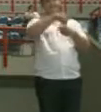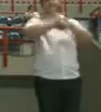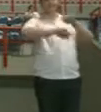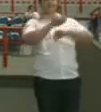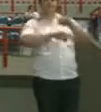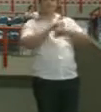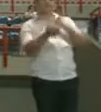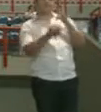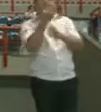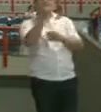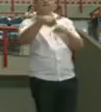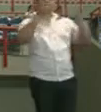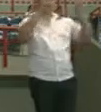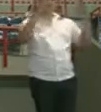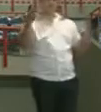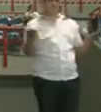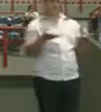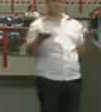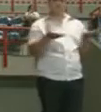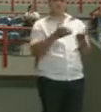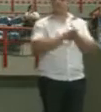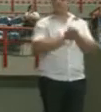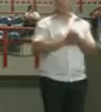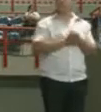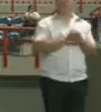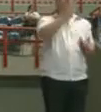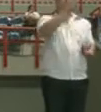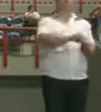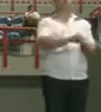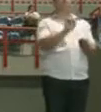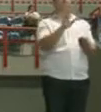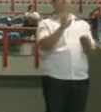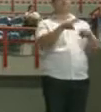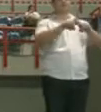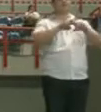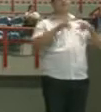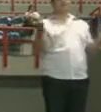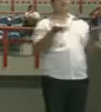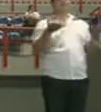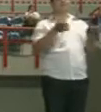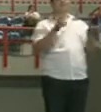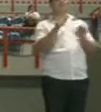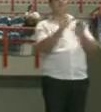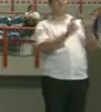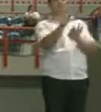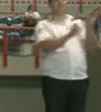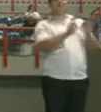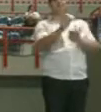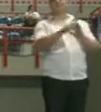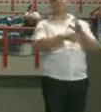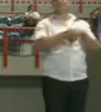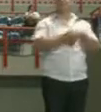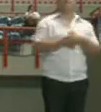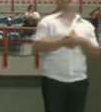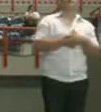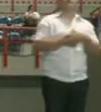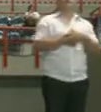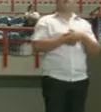início da república, que é o nosso tema de hoje. Por enquanto, eu só preparei o terreno para a aula. Gente,